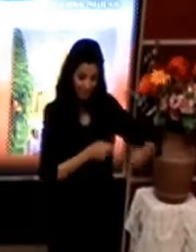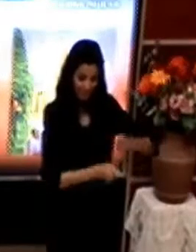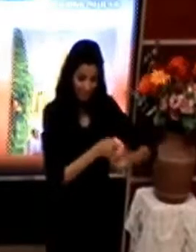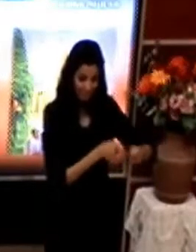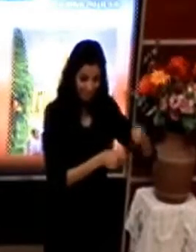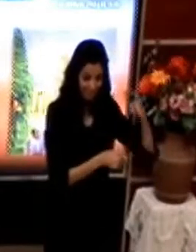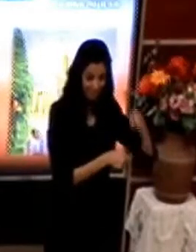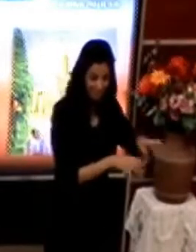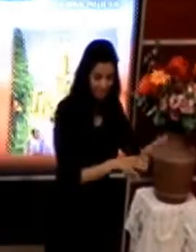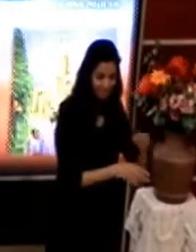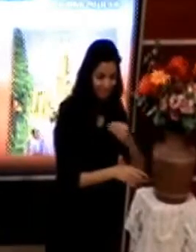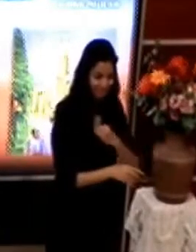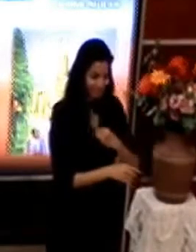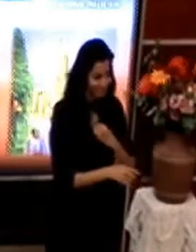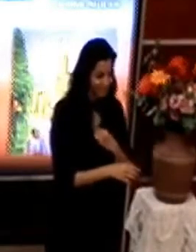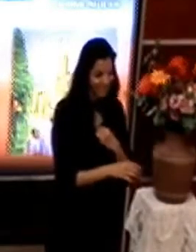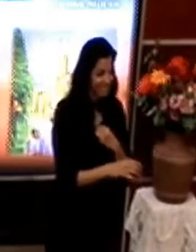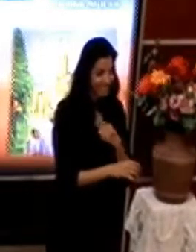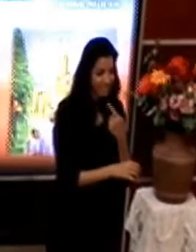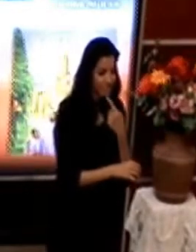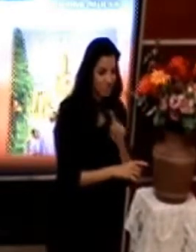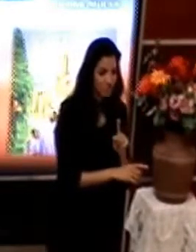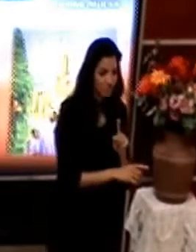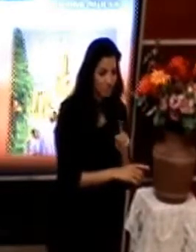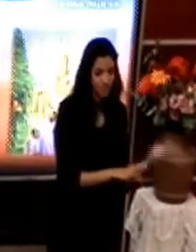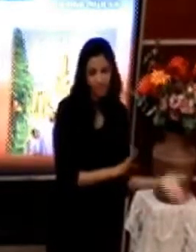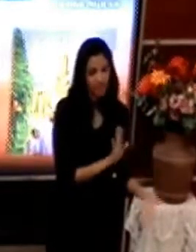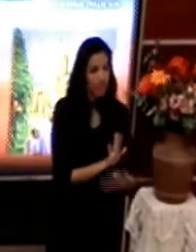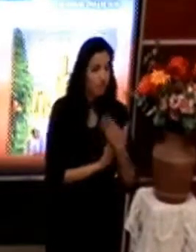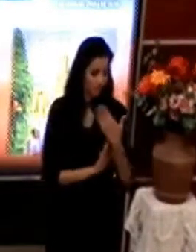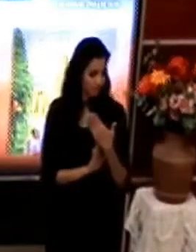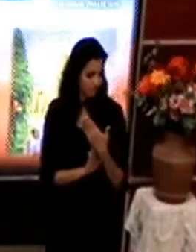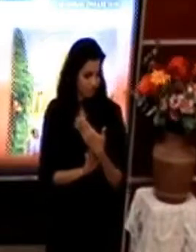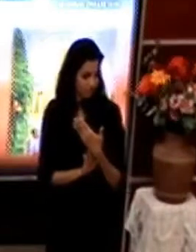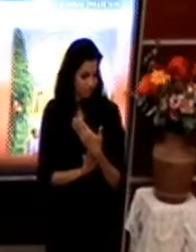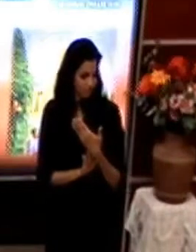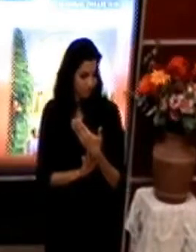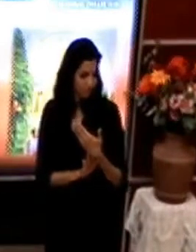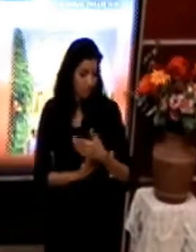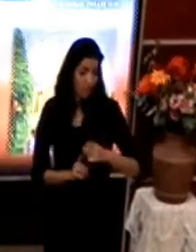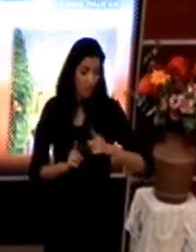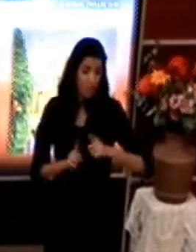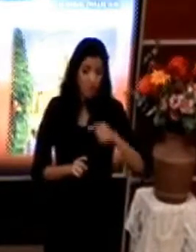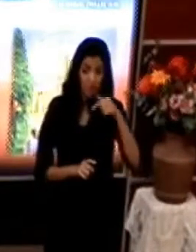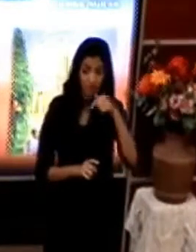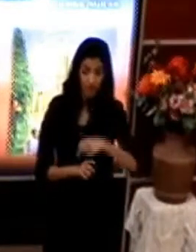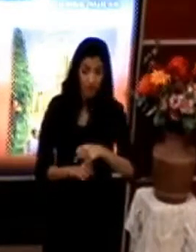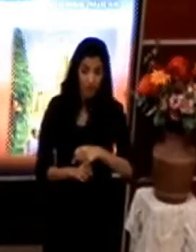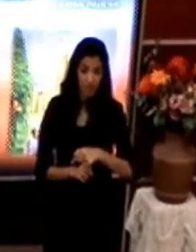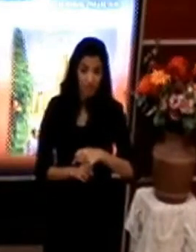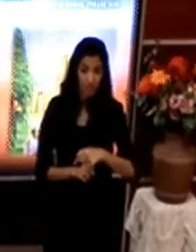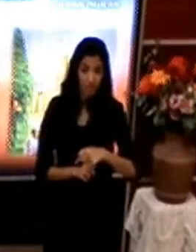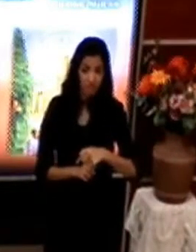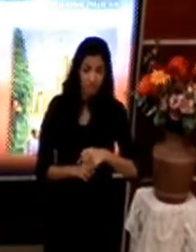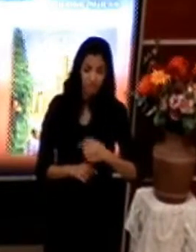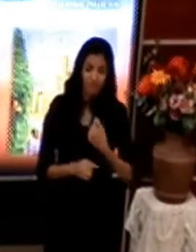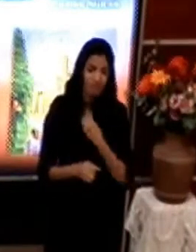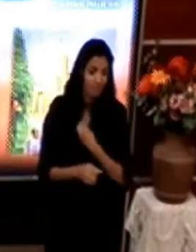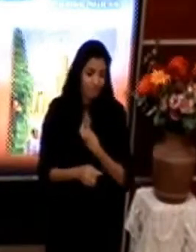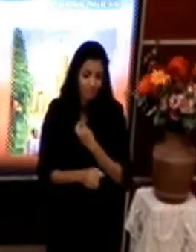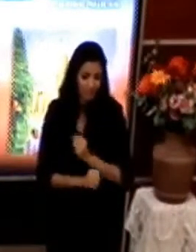sentía cómodo. Y creo que si pasa lo mismo a alguien acá, sería muy triste,